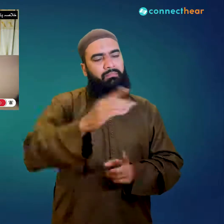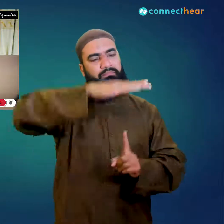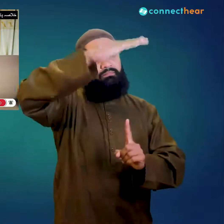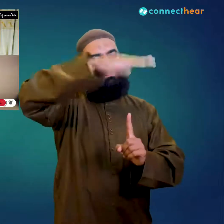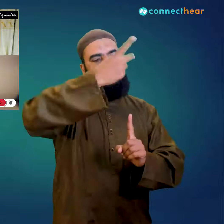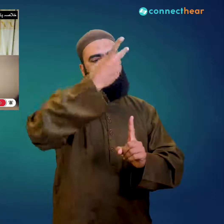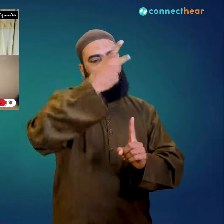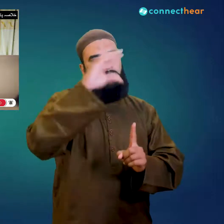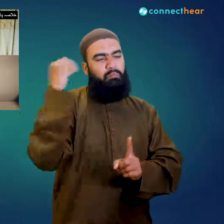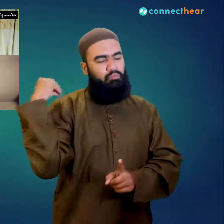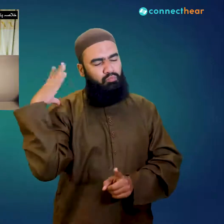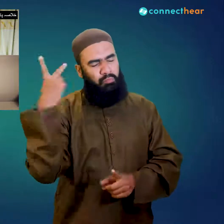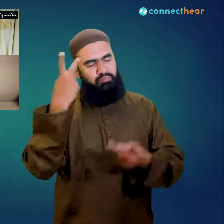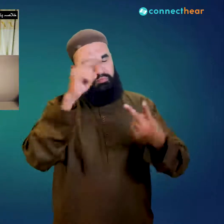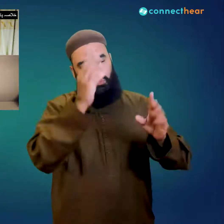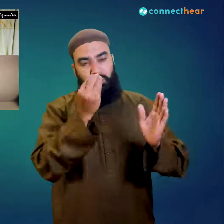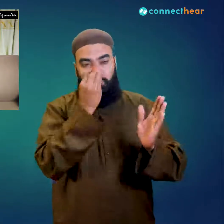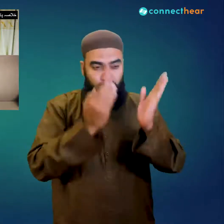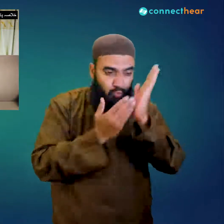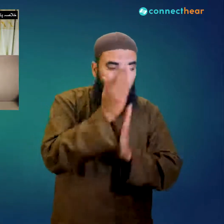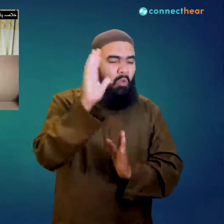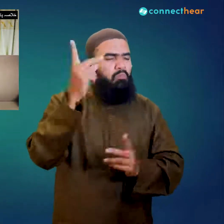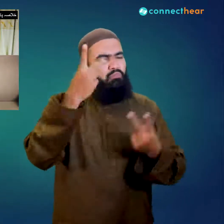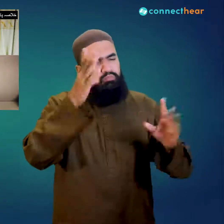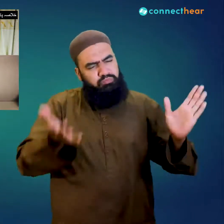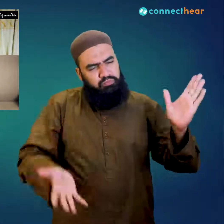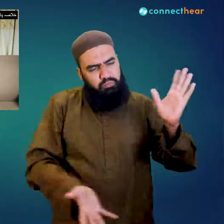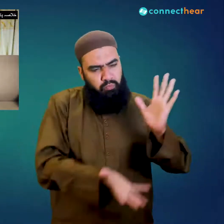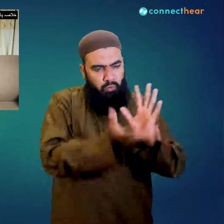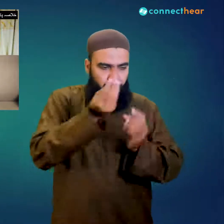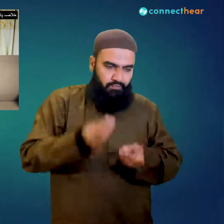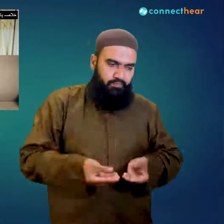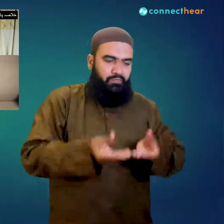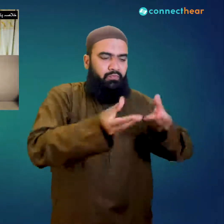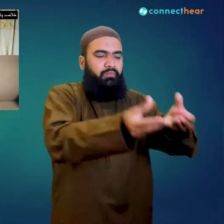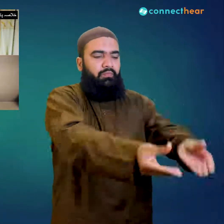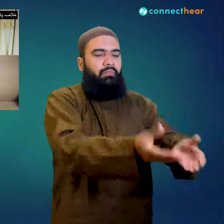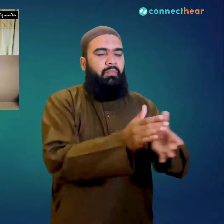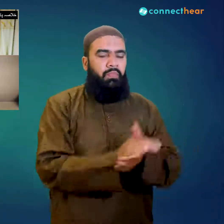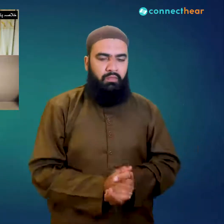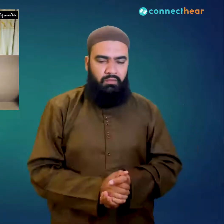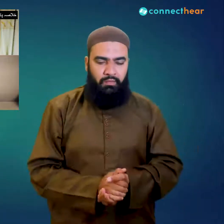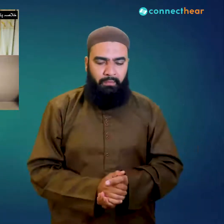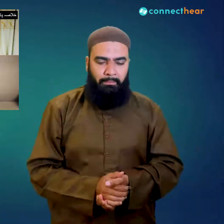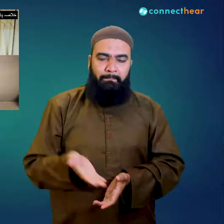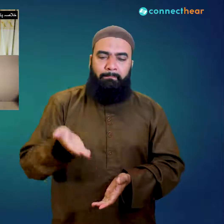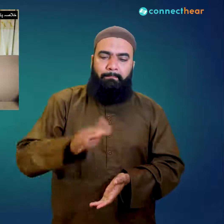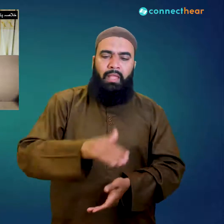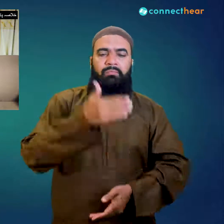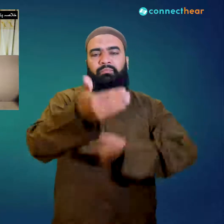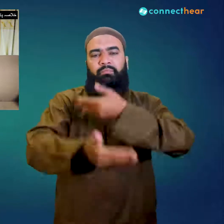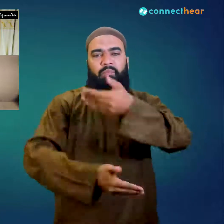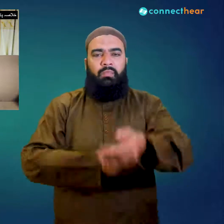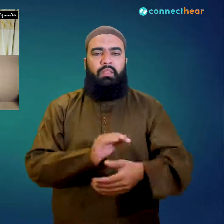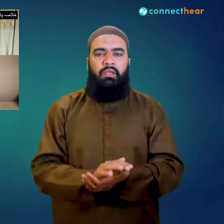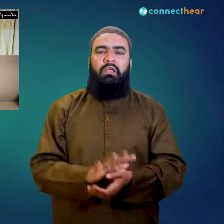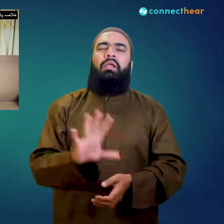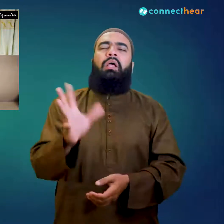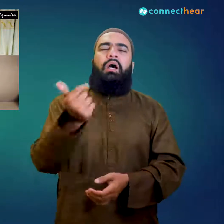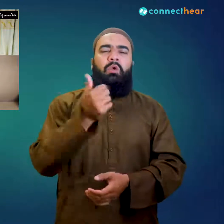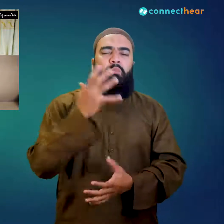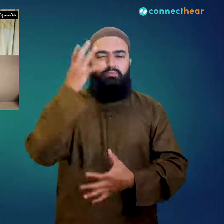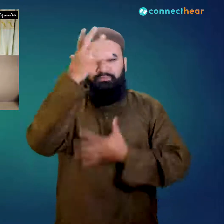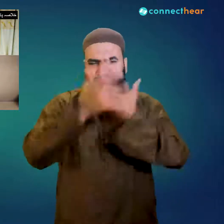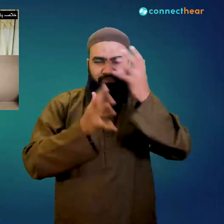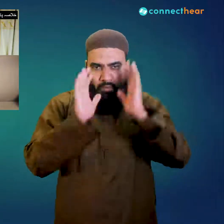پہلی بات تو یہ فرمائی گئی کہ صبر کرنا چاہیے، اور اس کے بعد نماز کی طرف متوجہ ہو جانا چاہیے، اللہ رب العزت کی یاد میں متوجہ